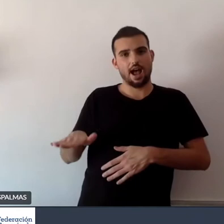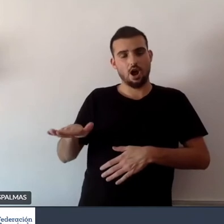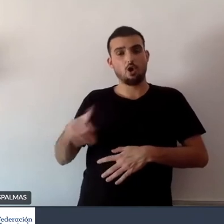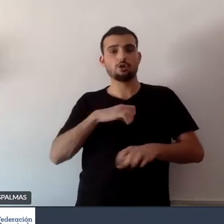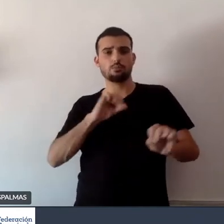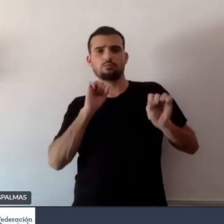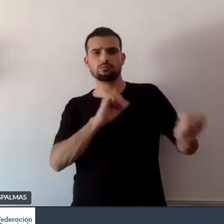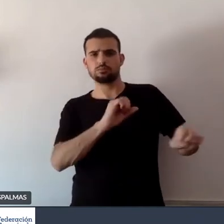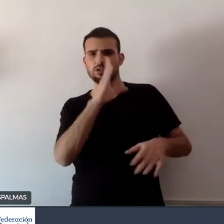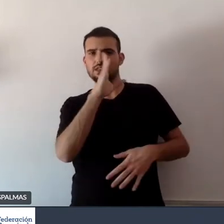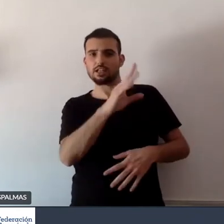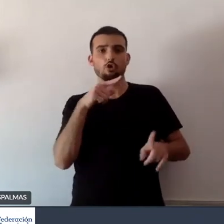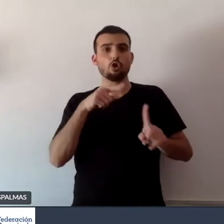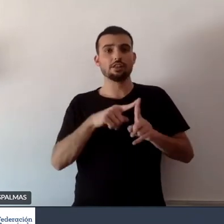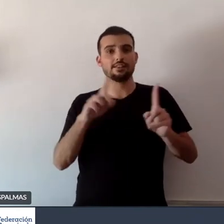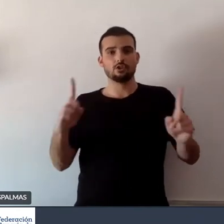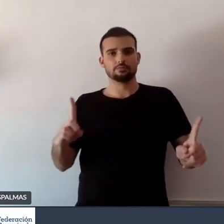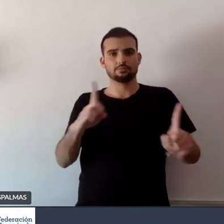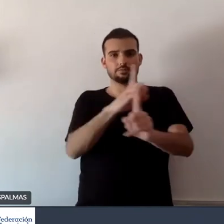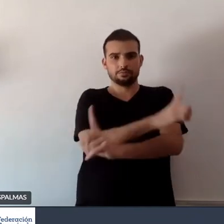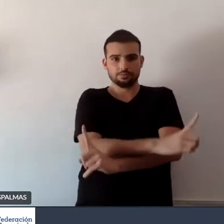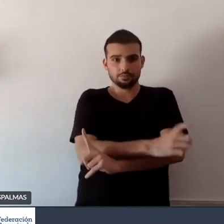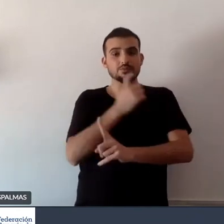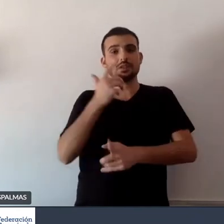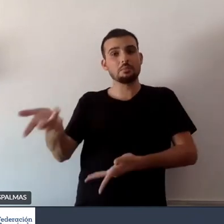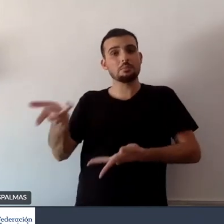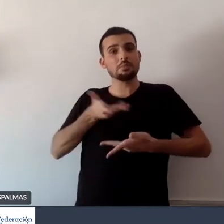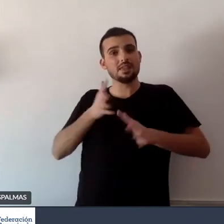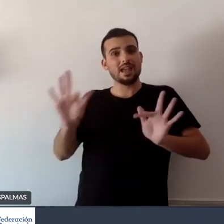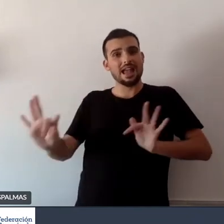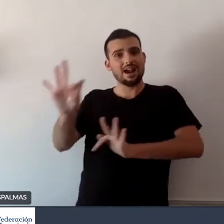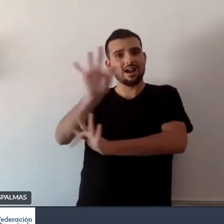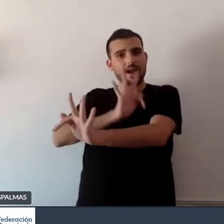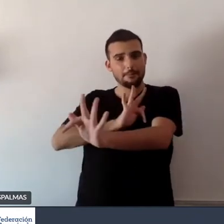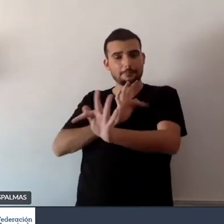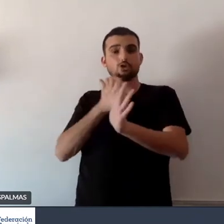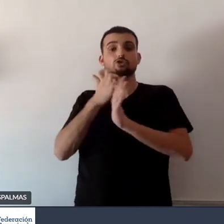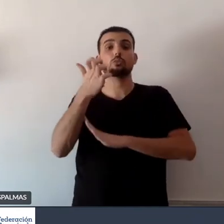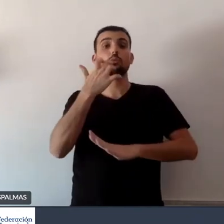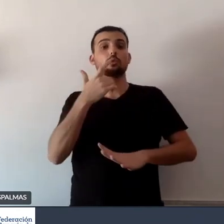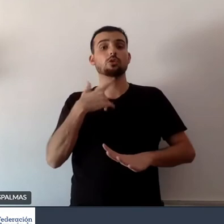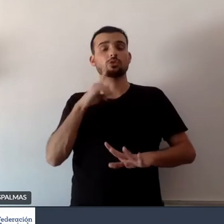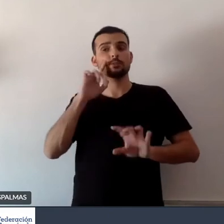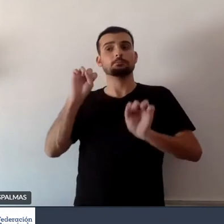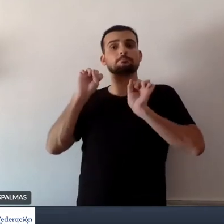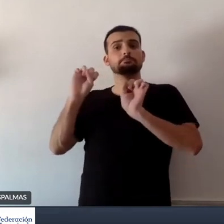para intercambio de posiciones. Este jugador está pidiendo el cambio. En el momento en el que el bloqueador se da cuenta de que está pidiendo el cambio al exterior, se va hacia